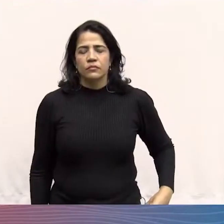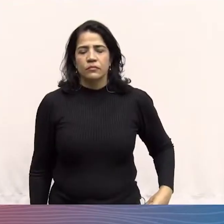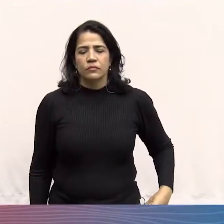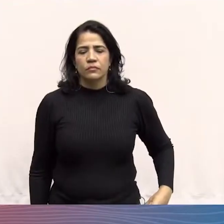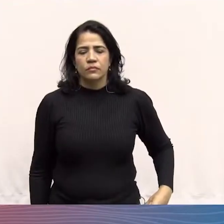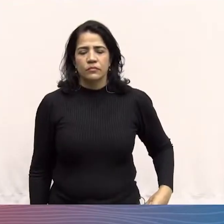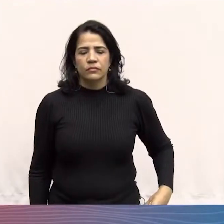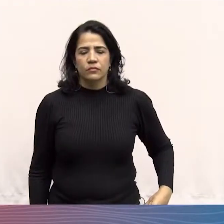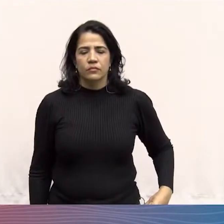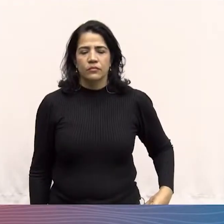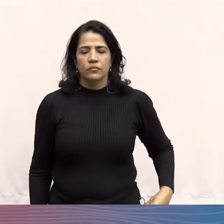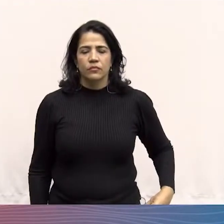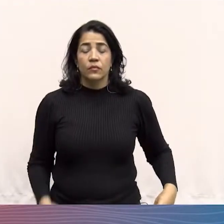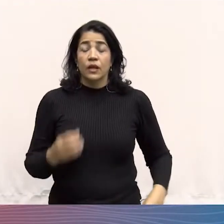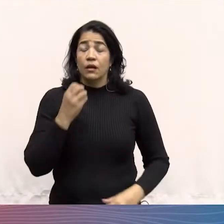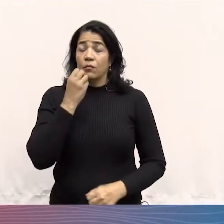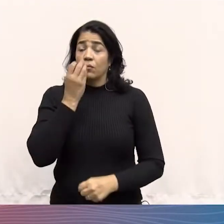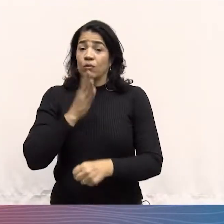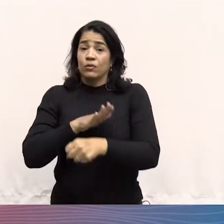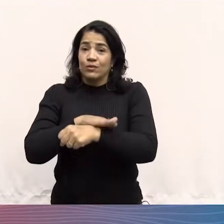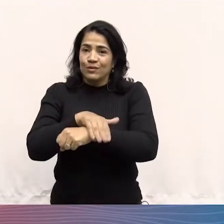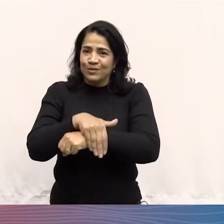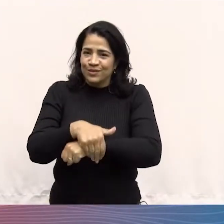Boa noite a todos.